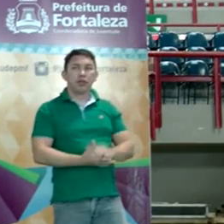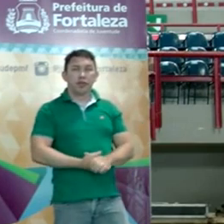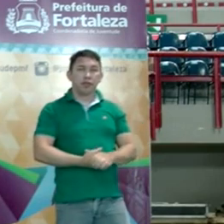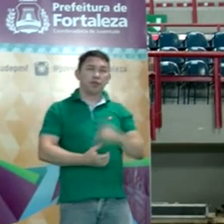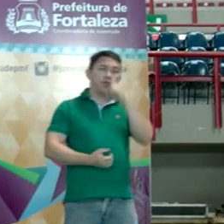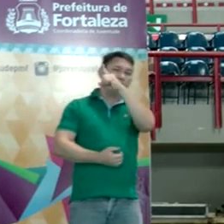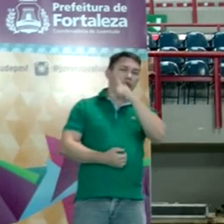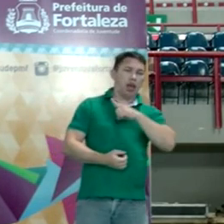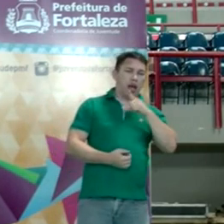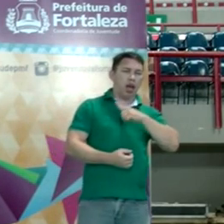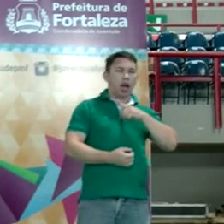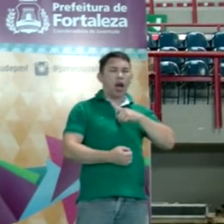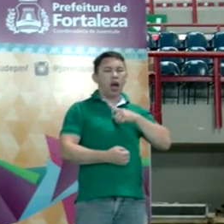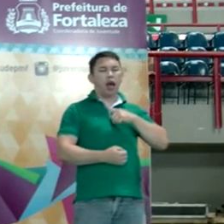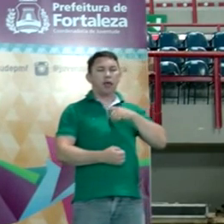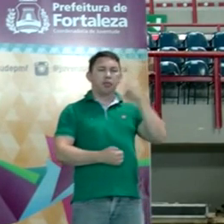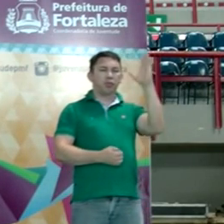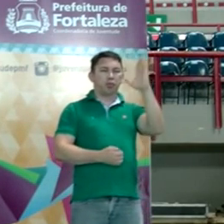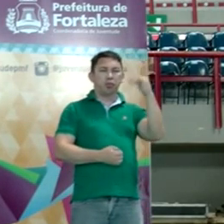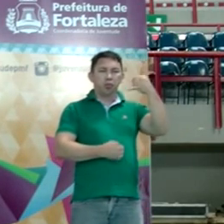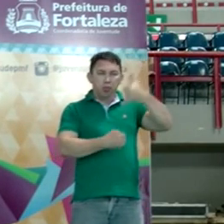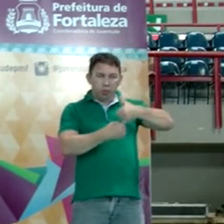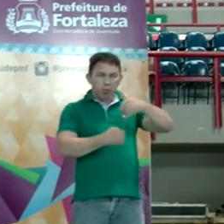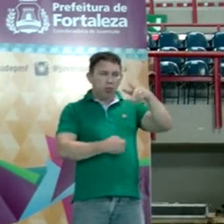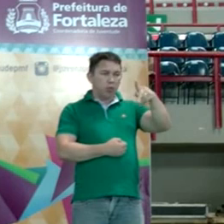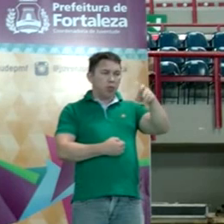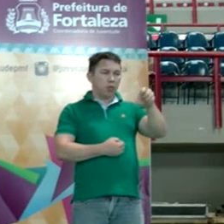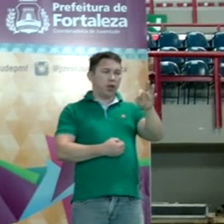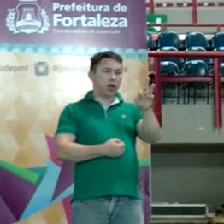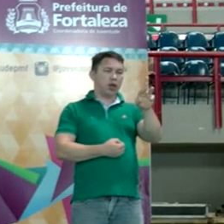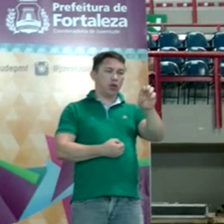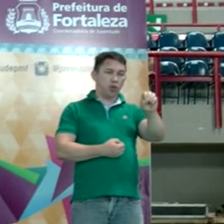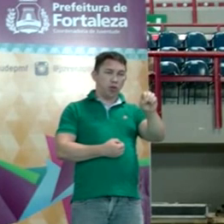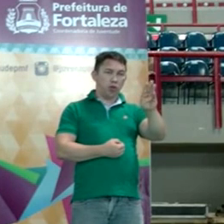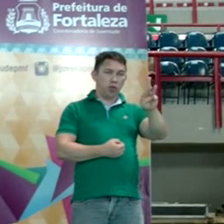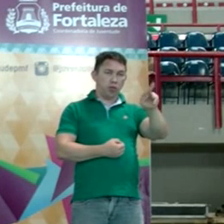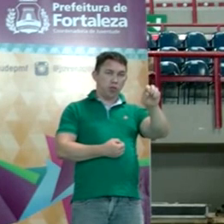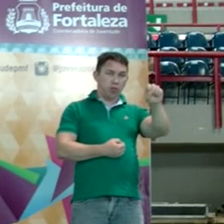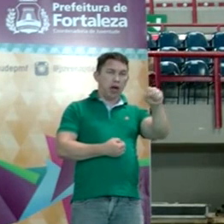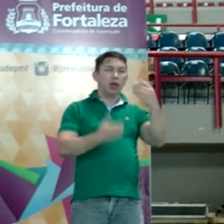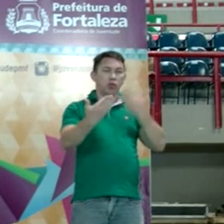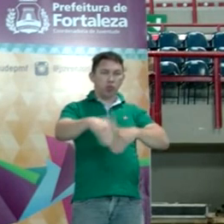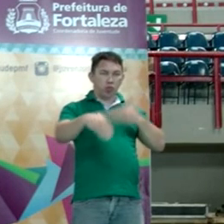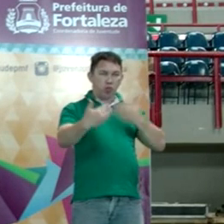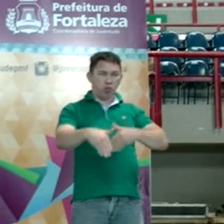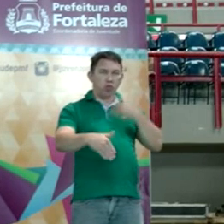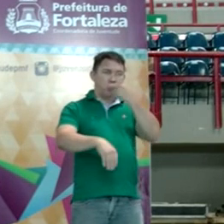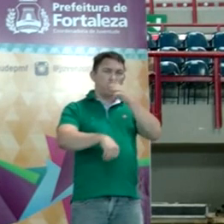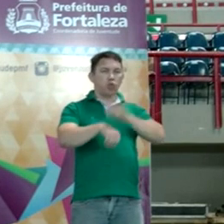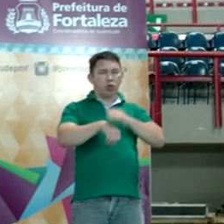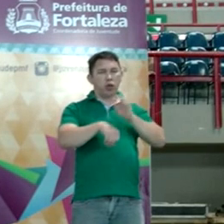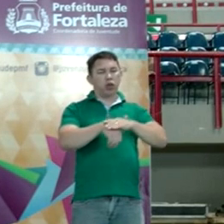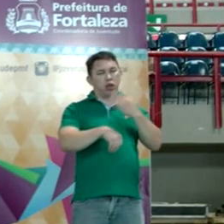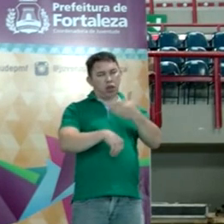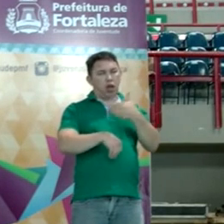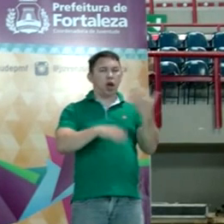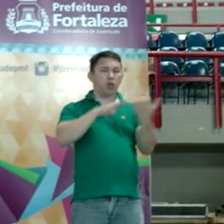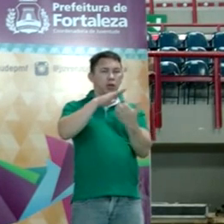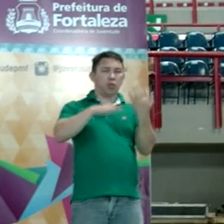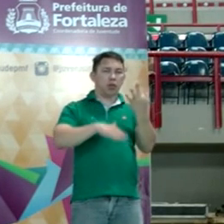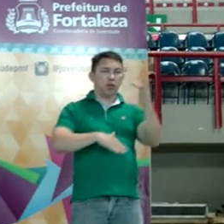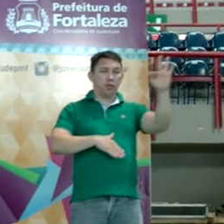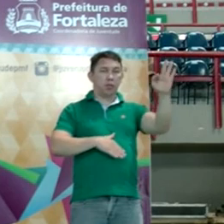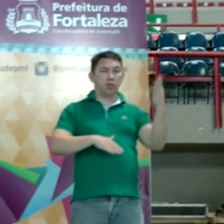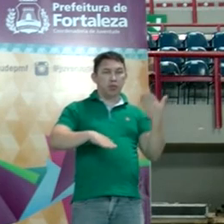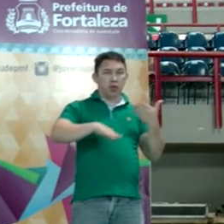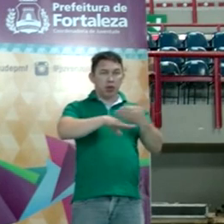A Petrobras, ela faz concurso para os seus funcionários. Ela é uma empresa federal, então todo